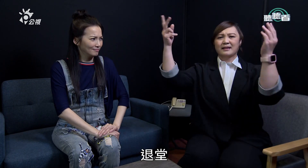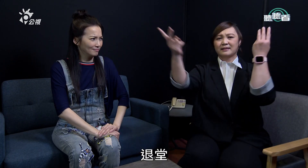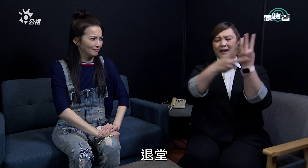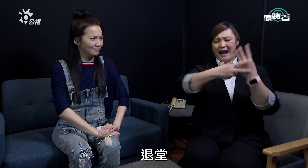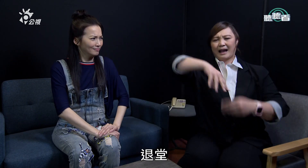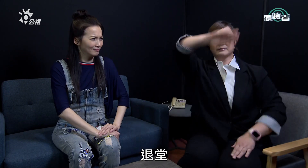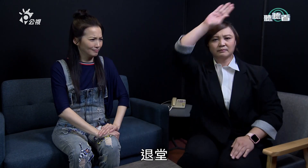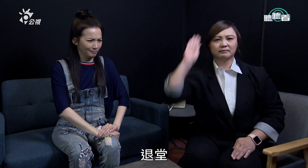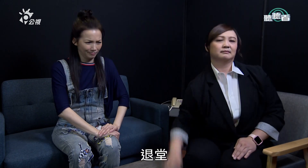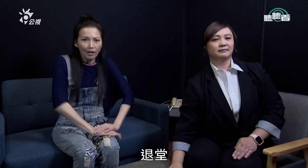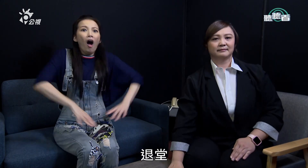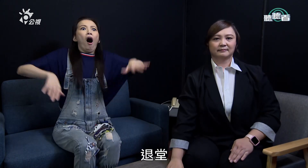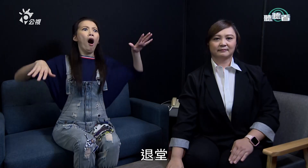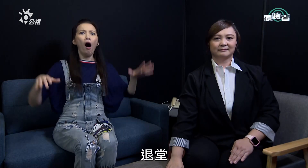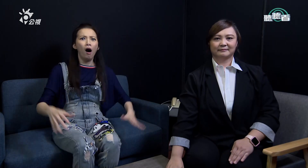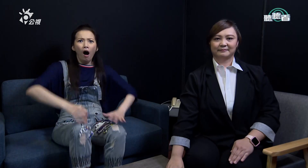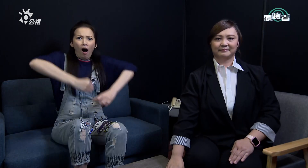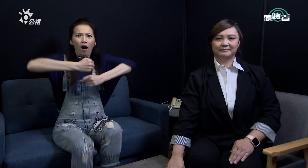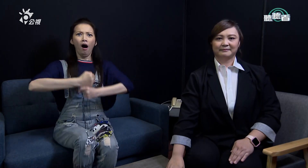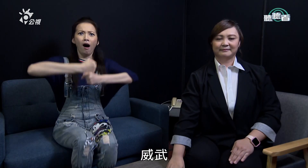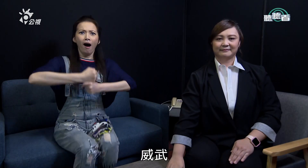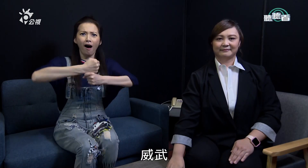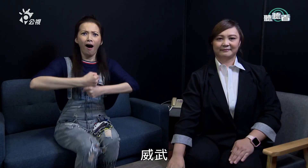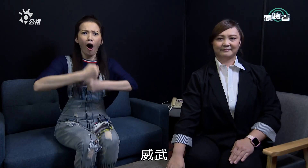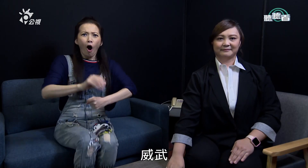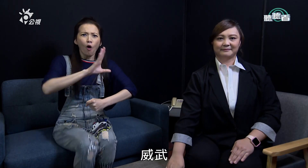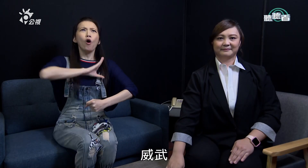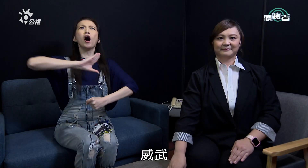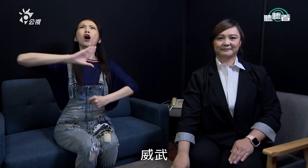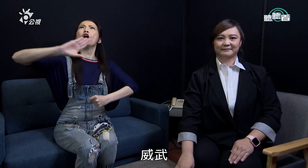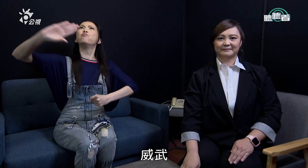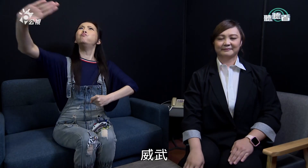退堂。威武。